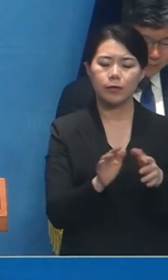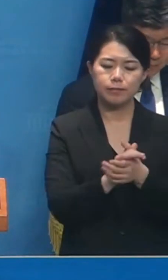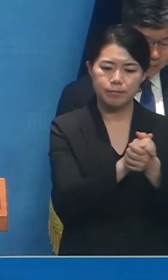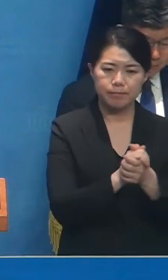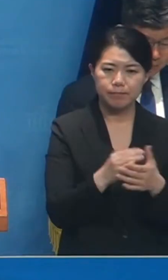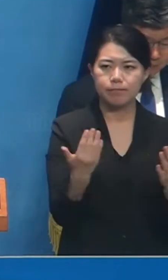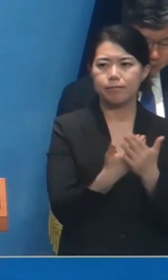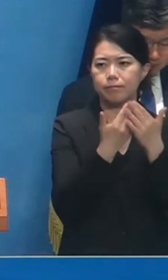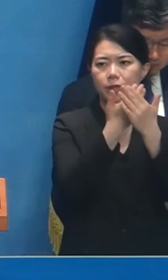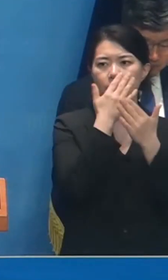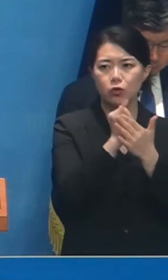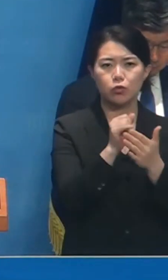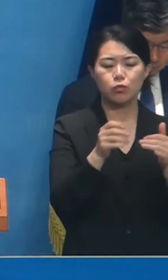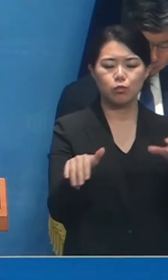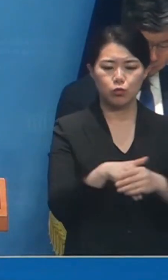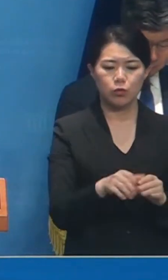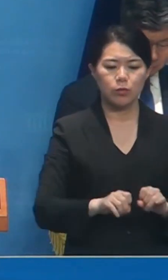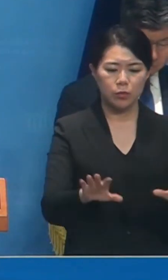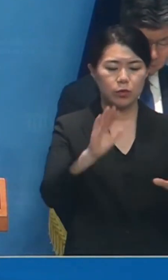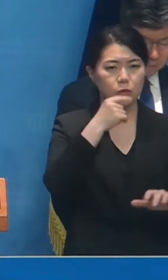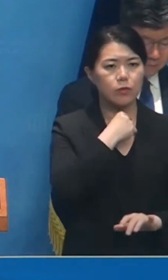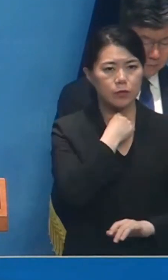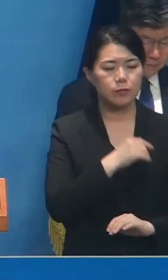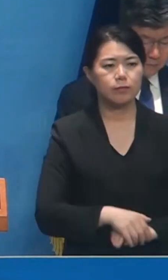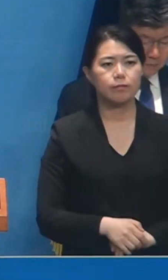문화가 더욱 확산되기를 기대합니다.